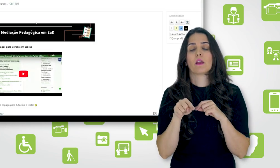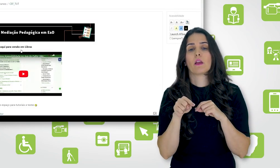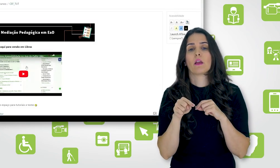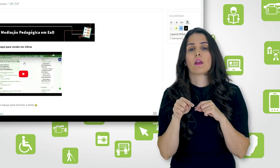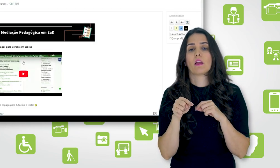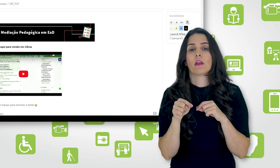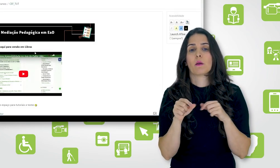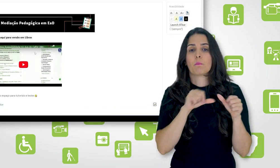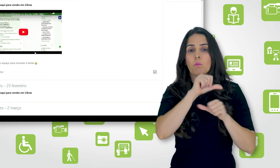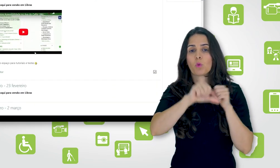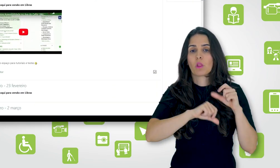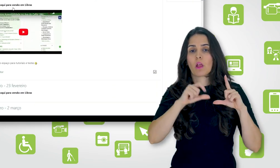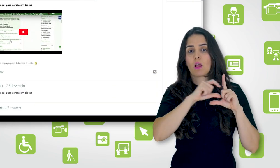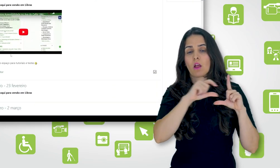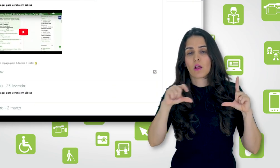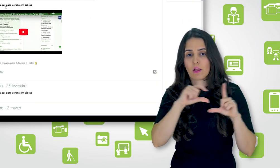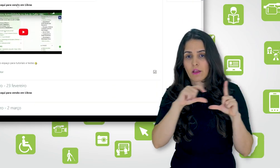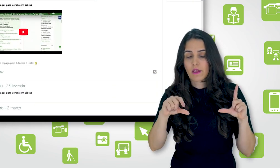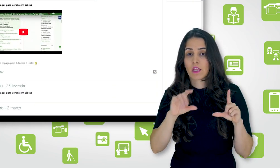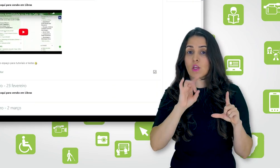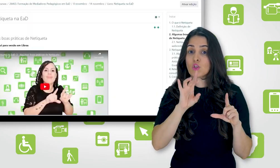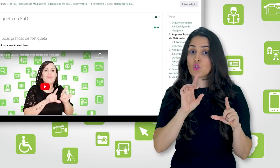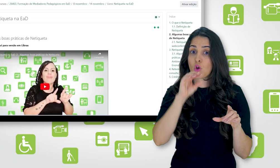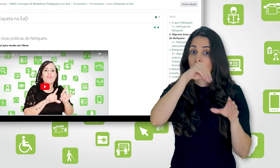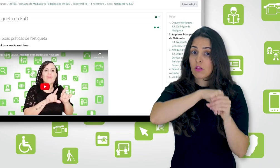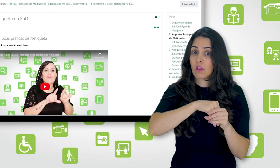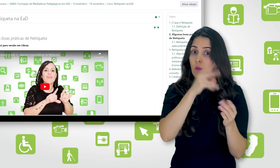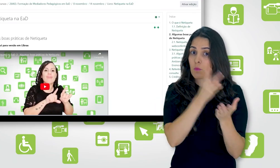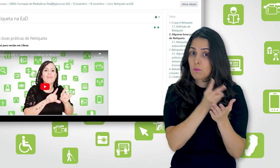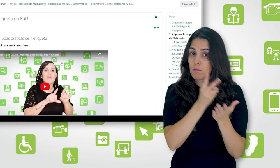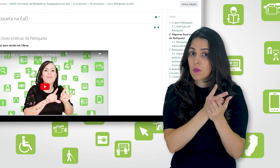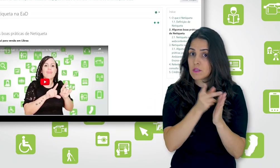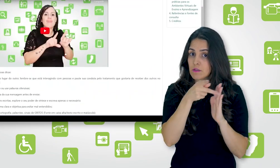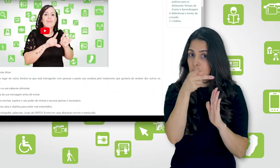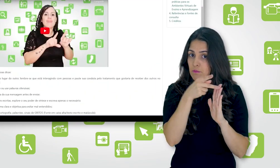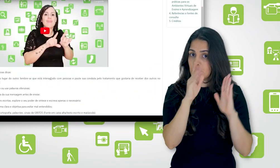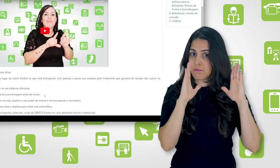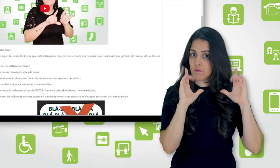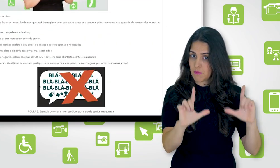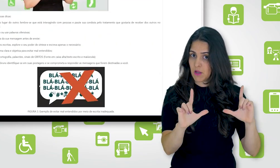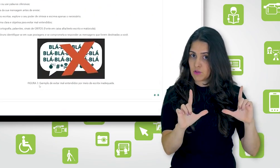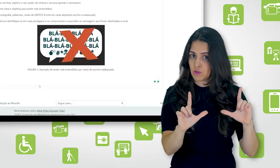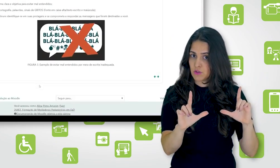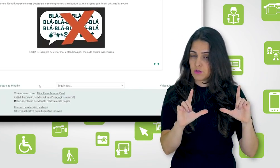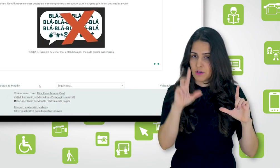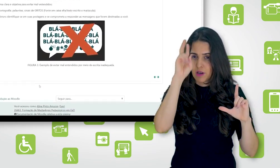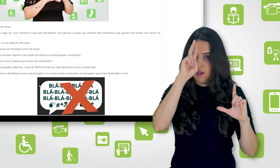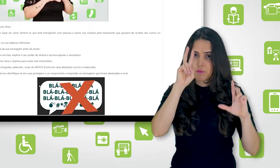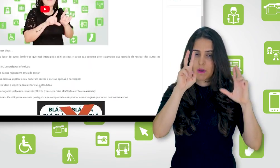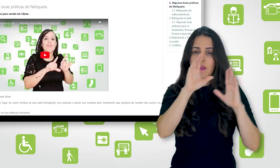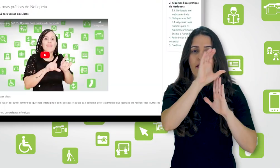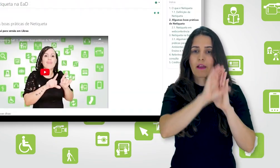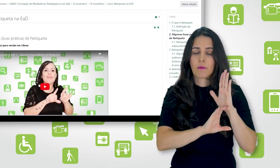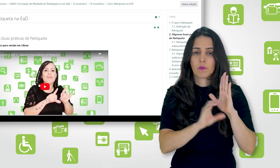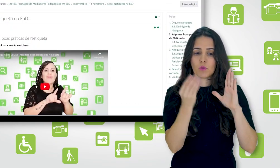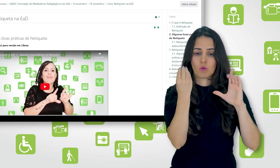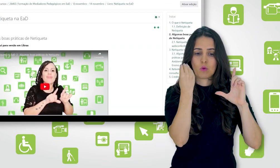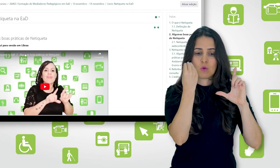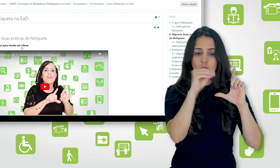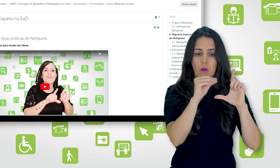identificar só ocorre se for na mesma página então se eu tiver dentro do mesmo Capítulo mais de um vídeo aqui eu